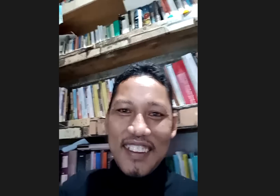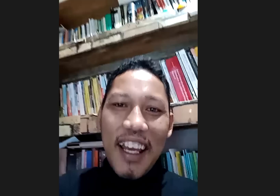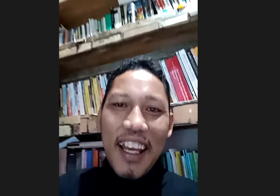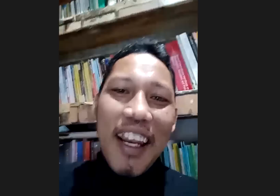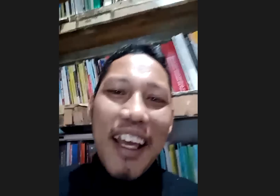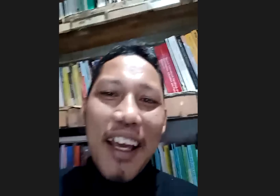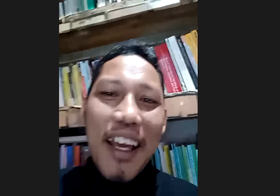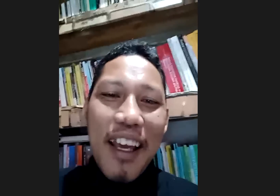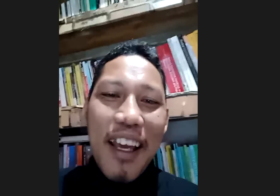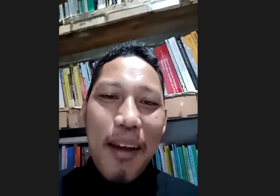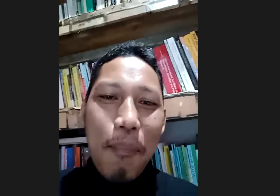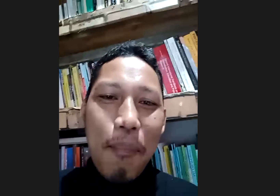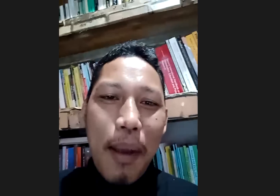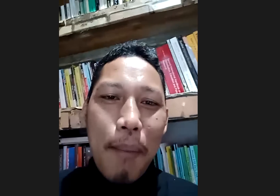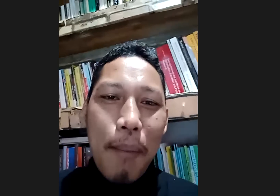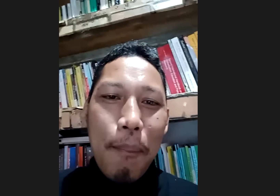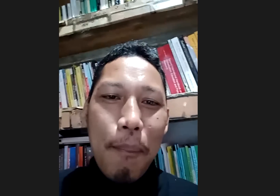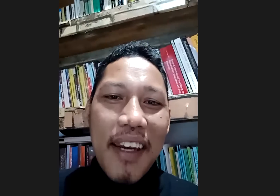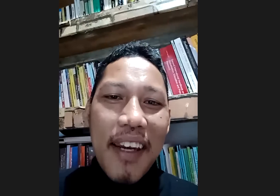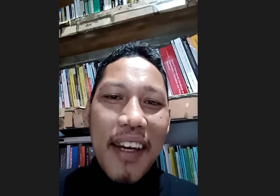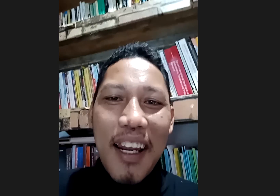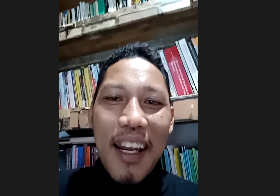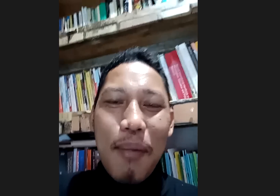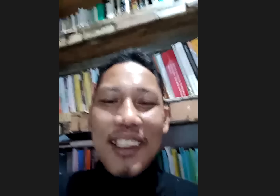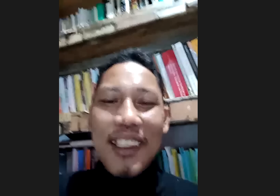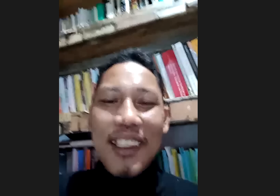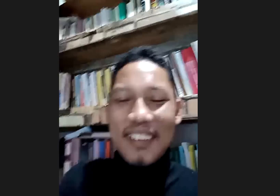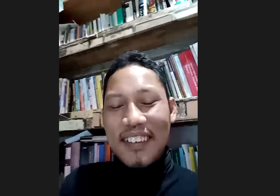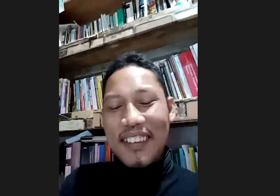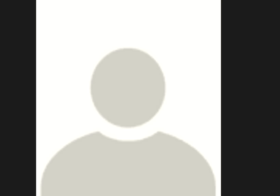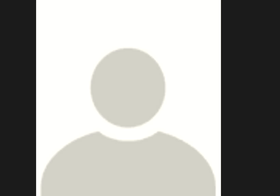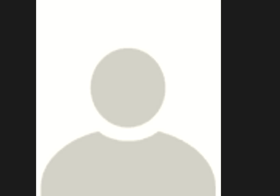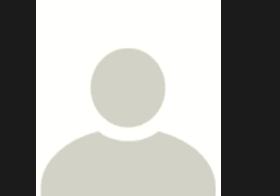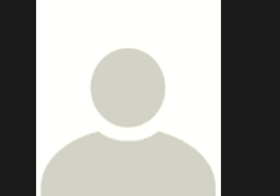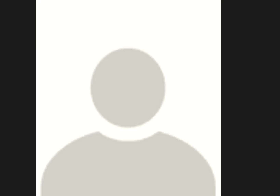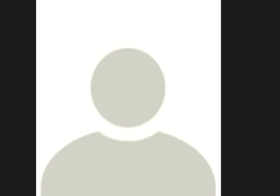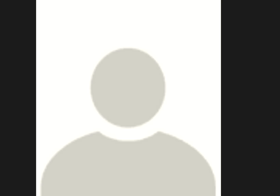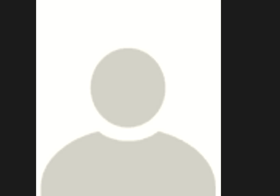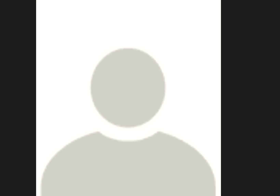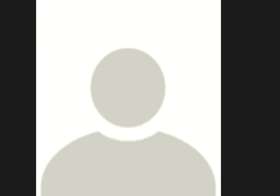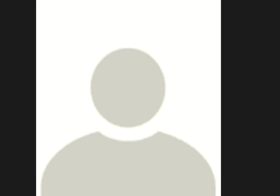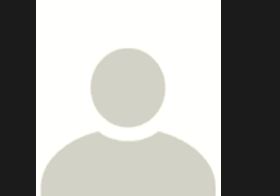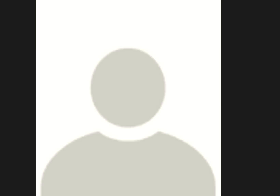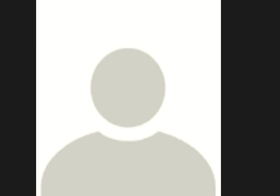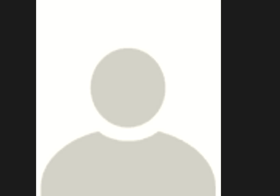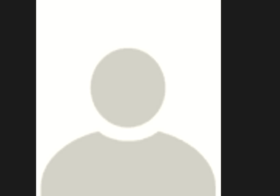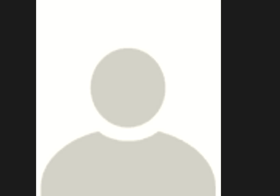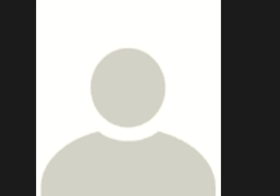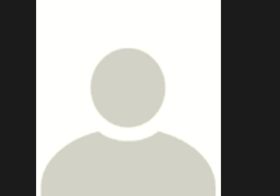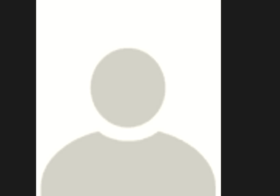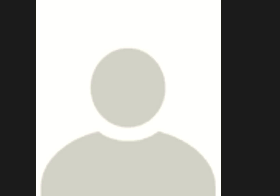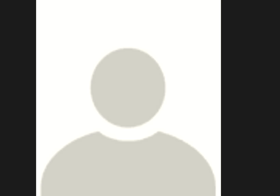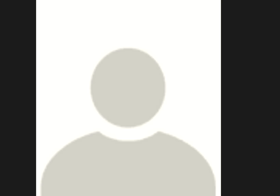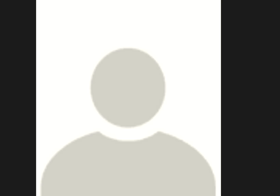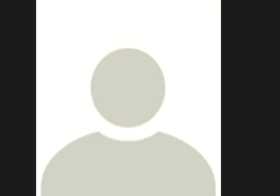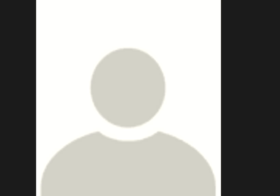Saya dari SPD di Kalimantan Selatan. Oh, saya dari Tegal, dari